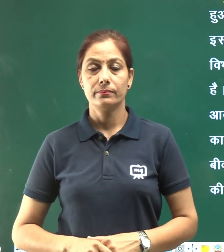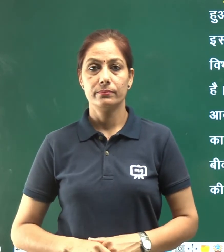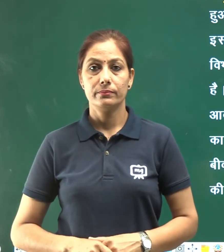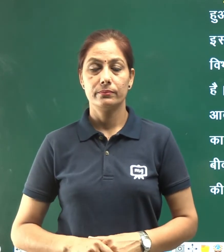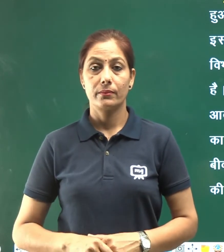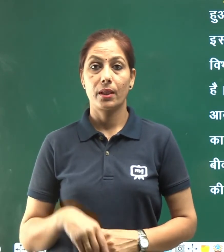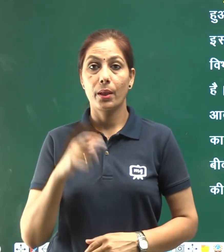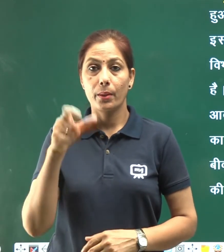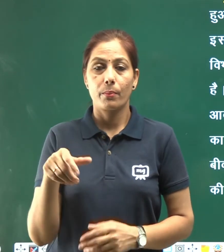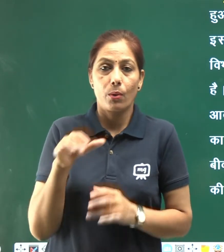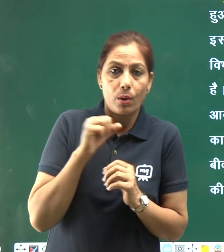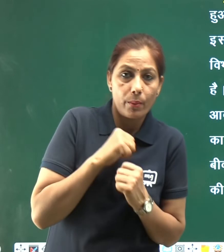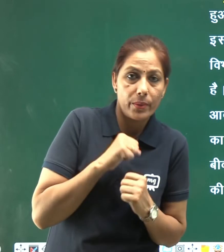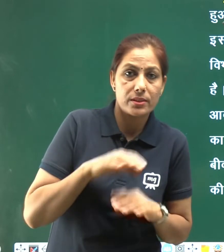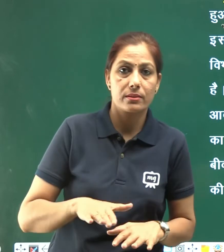दबा हुआ आदमी